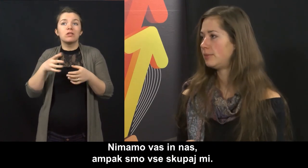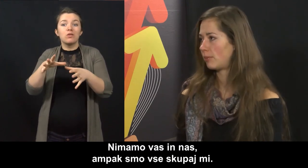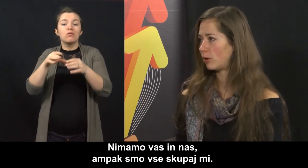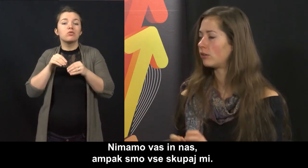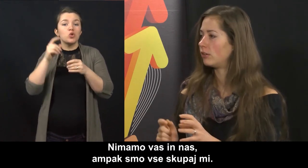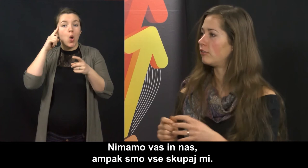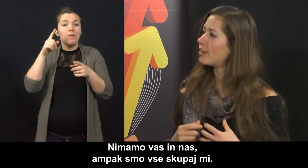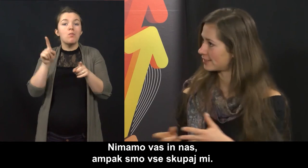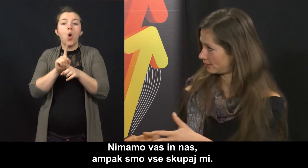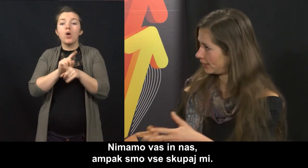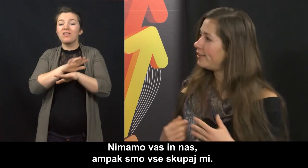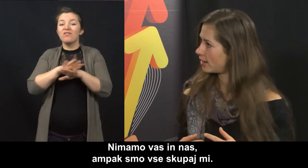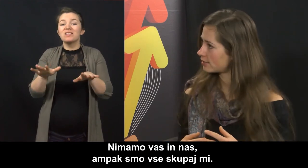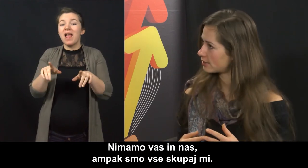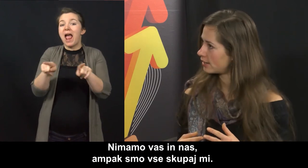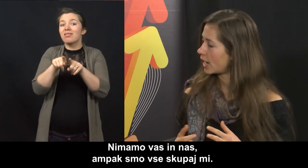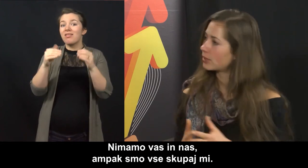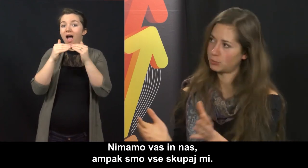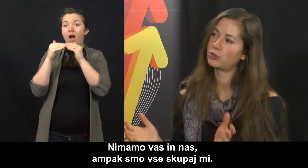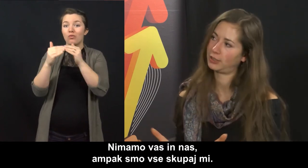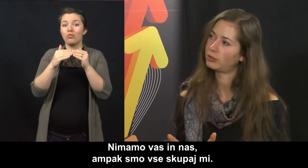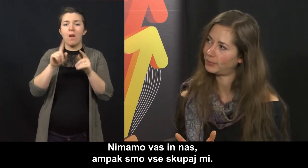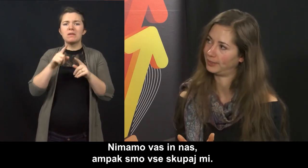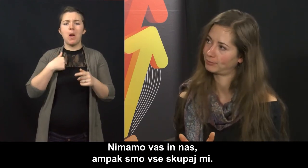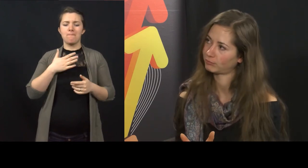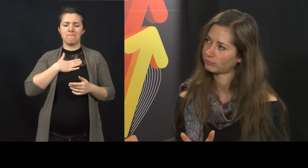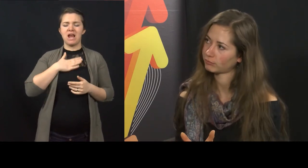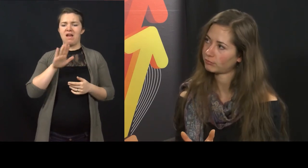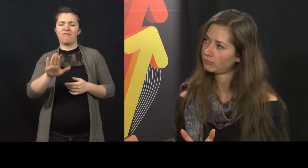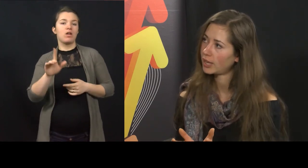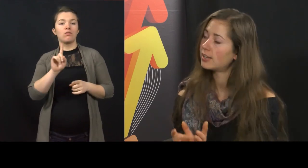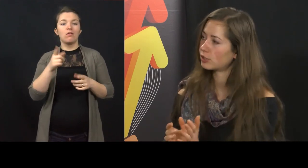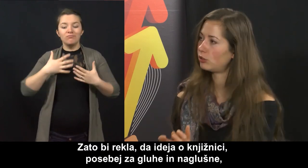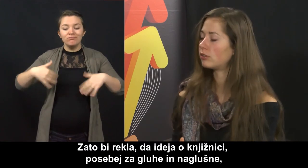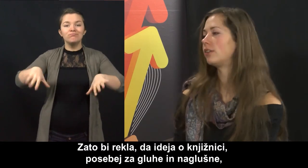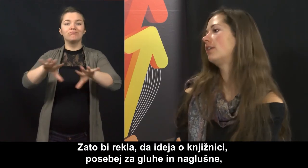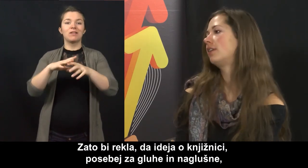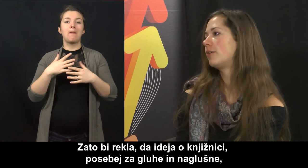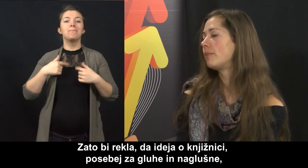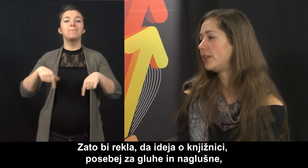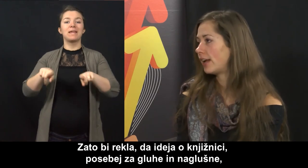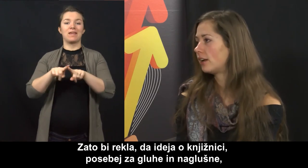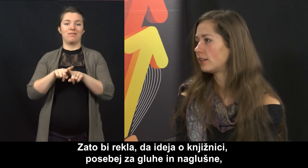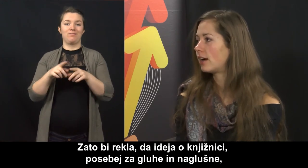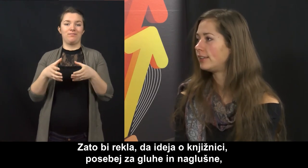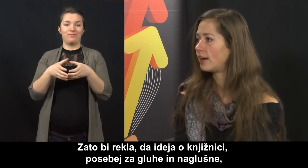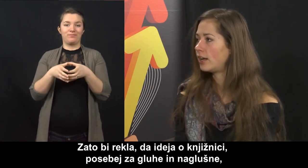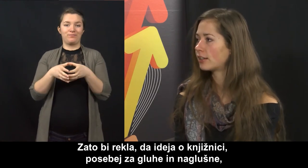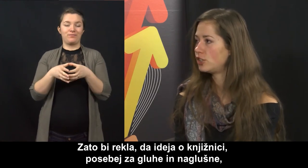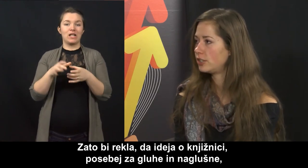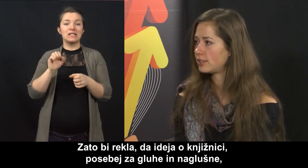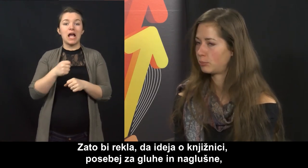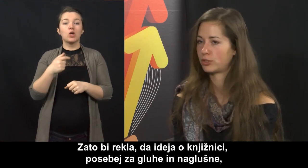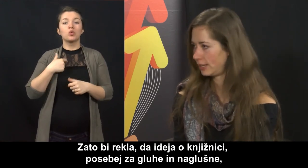nimamo vas in nas, ampak smo vse to mi. Zato bi rekla, da